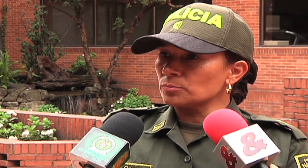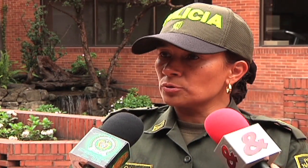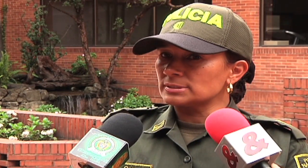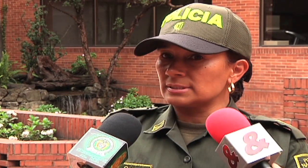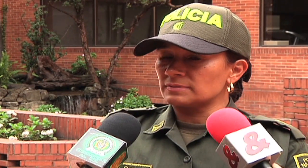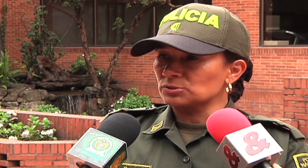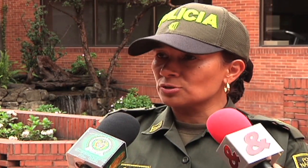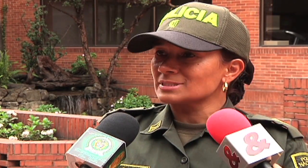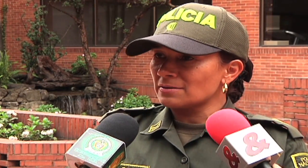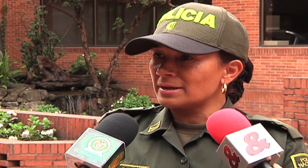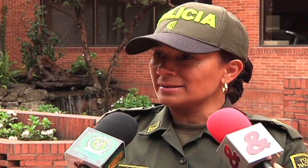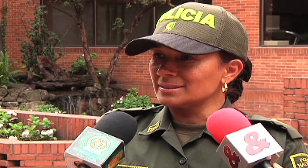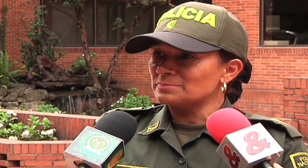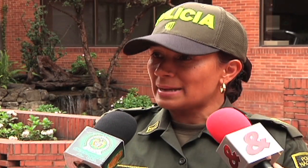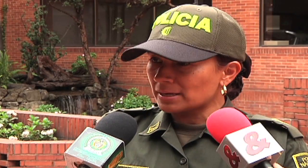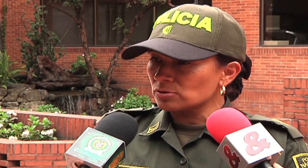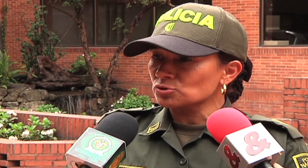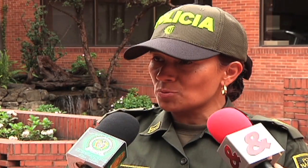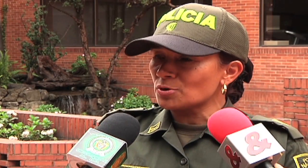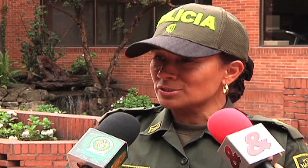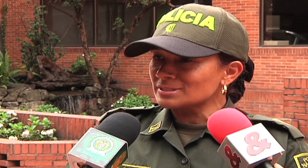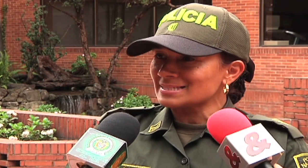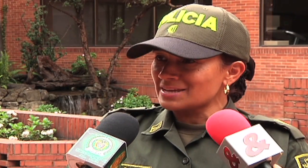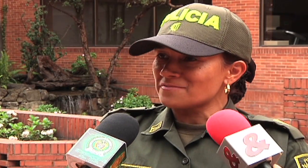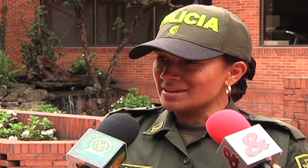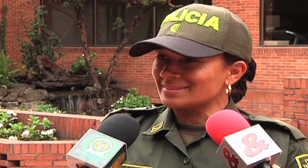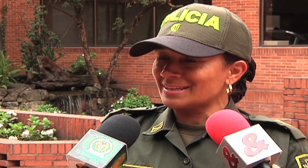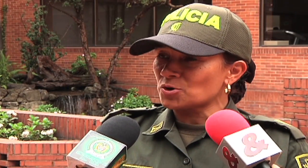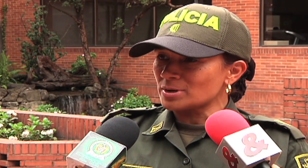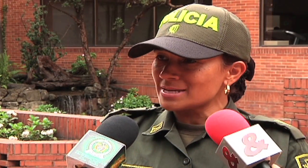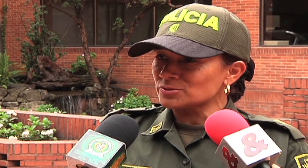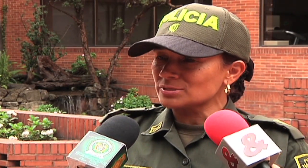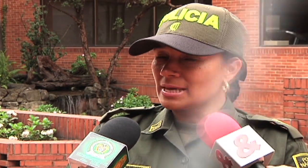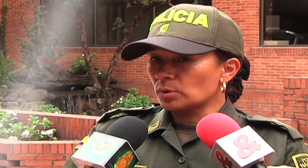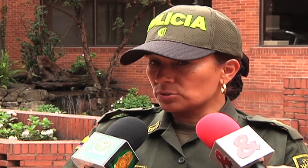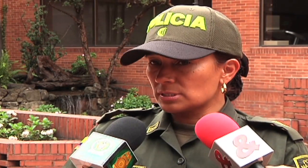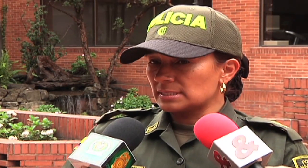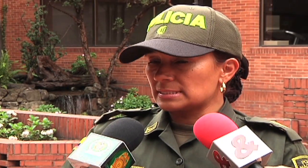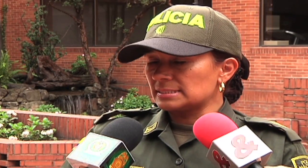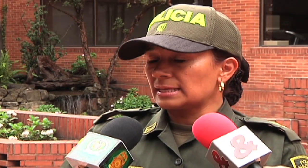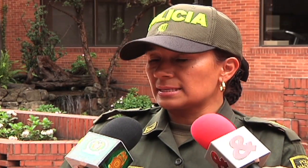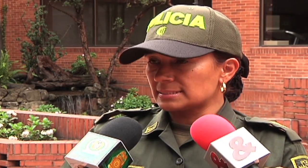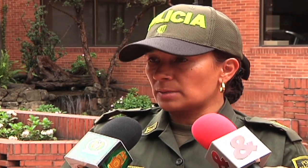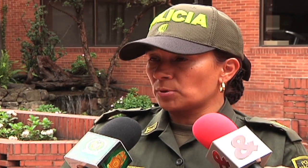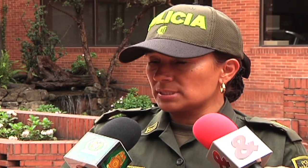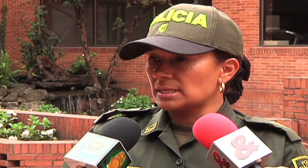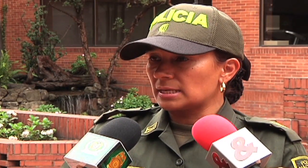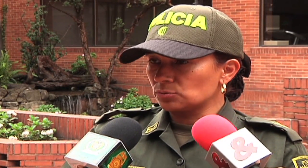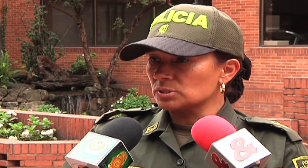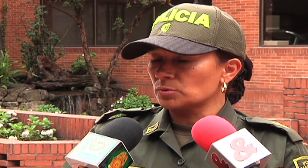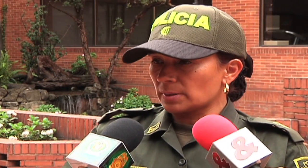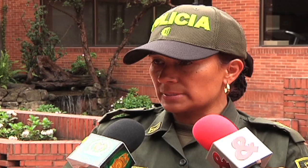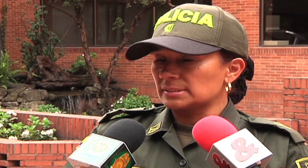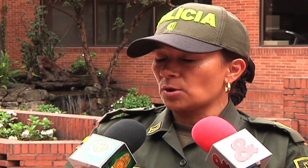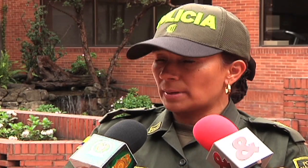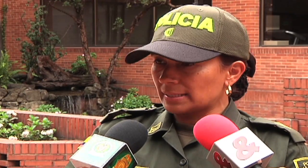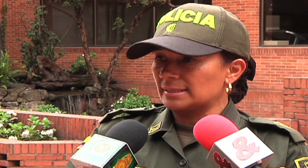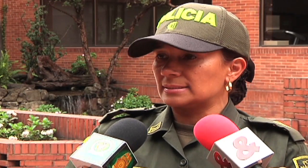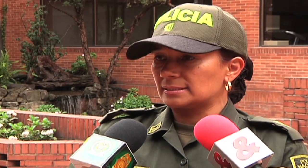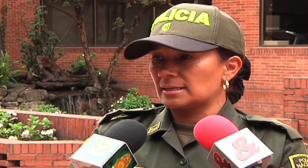satisfactorio saber y verlos como ellos ya se defienden con ellos Cuando se necesite ahí está el policía de turismo capacitado para que atienda